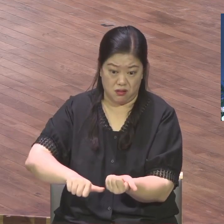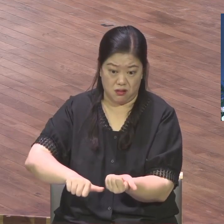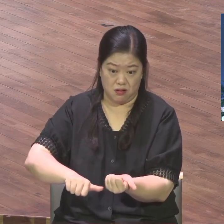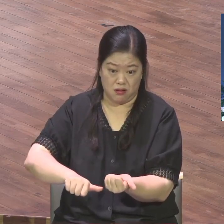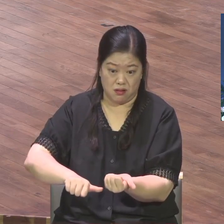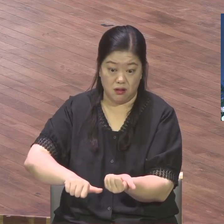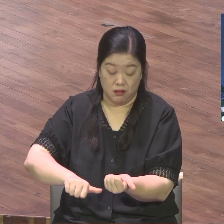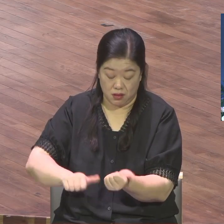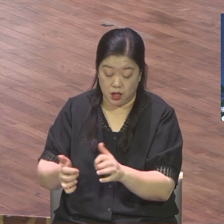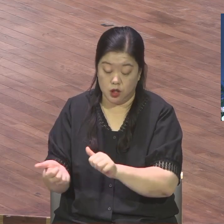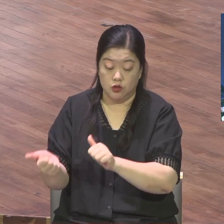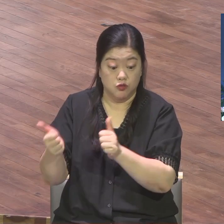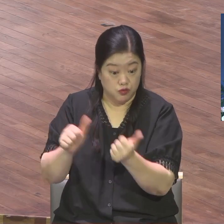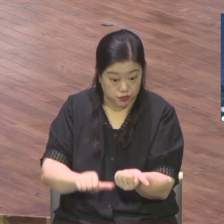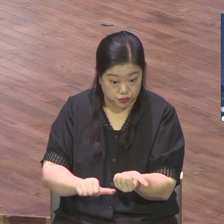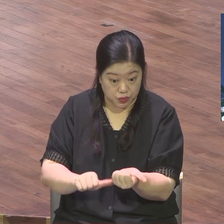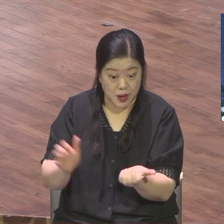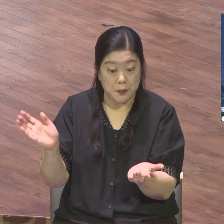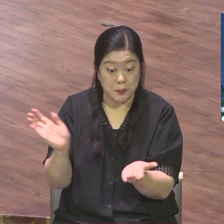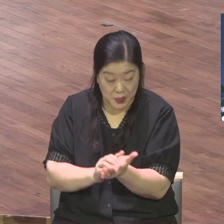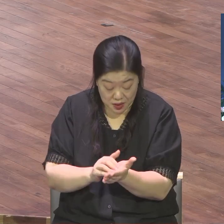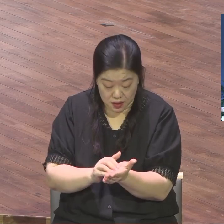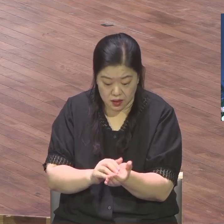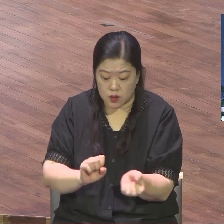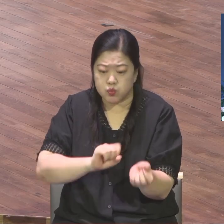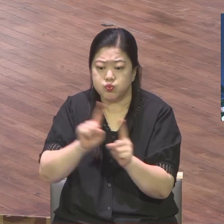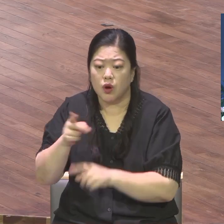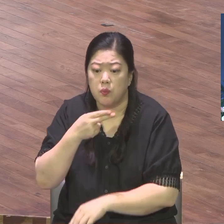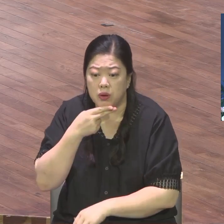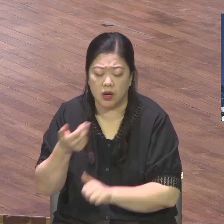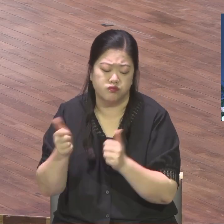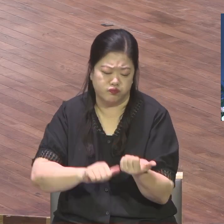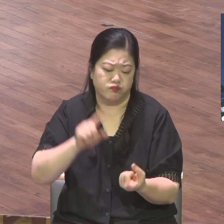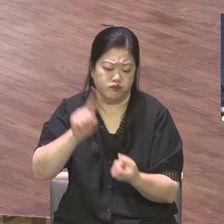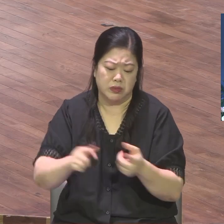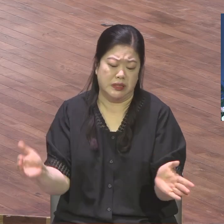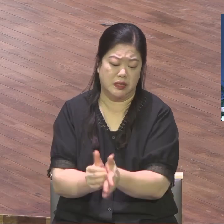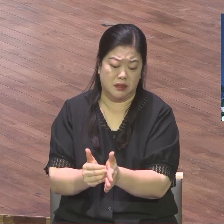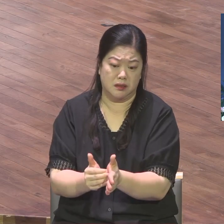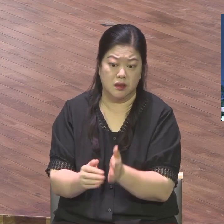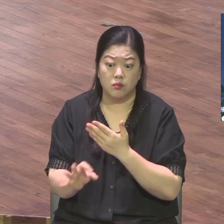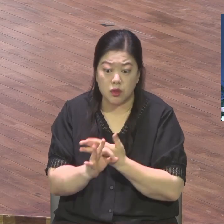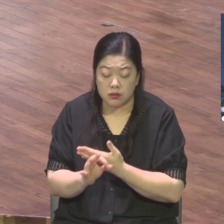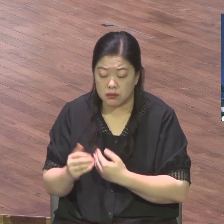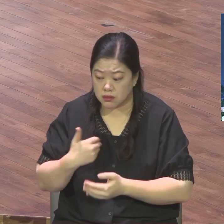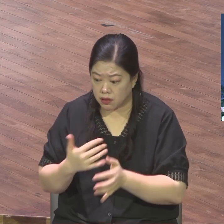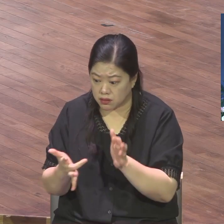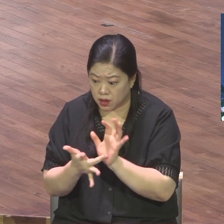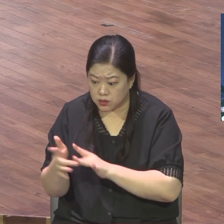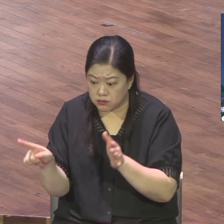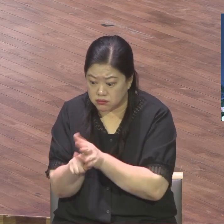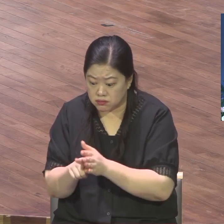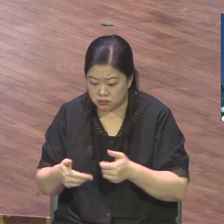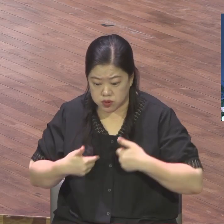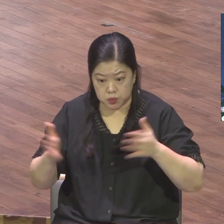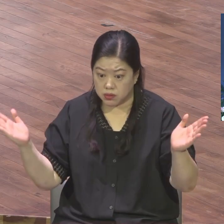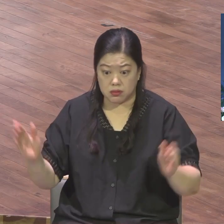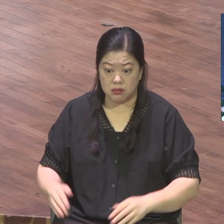했고 또 예수님의 이 부활이 없다고 하면 우리 삶이란 것은요 절망 그